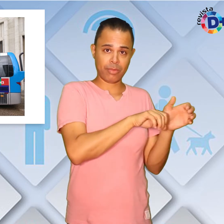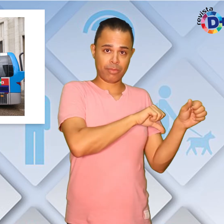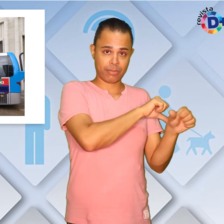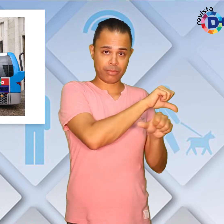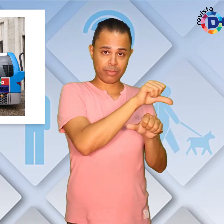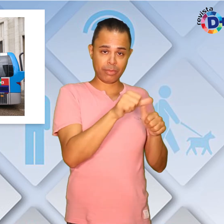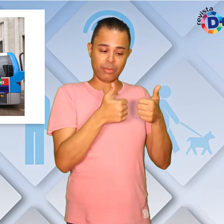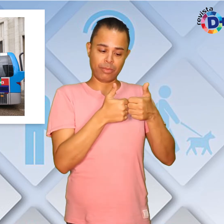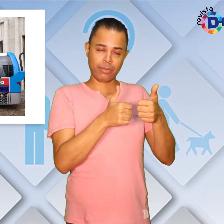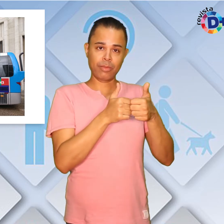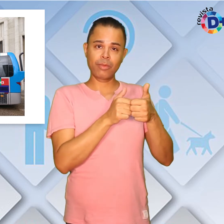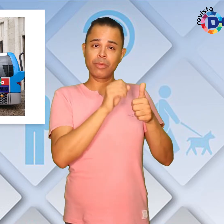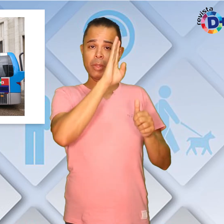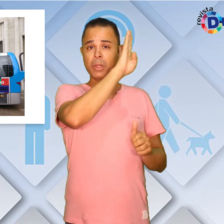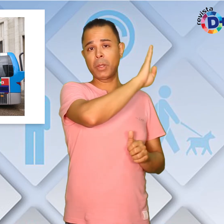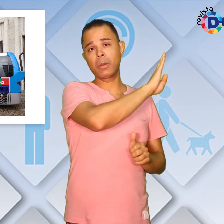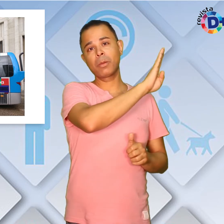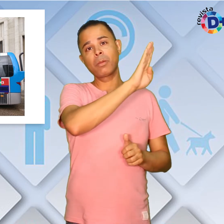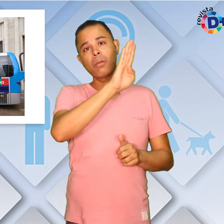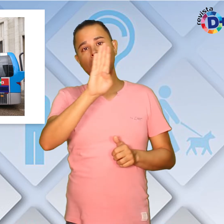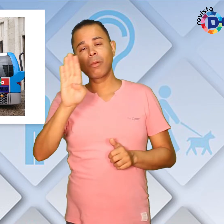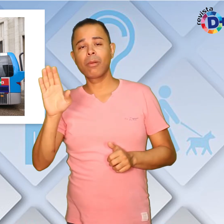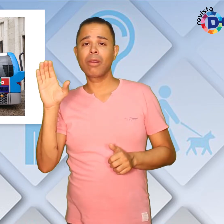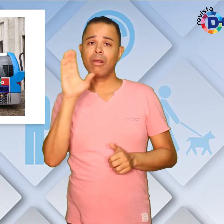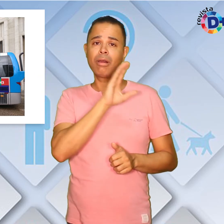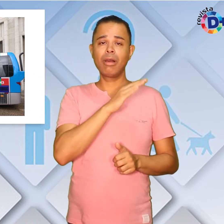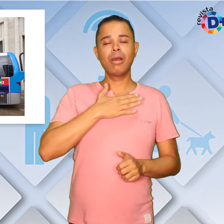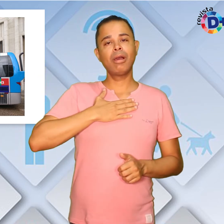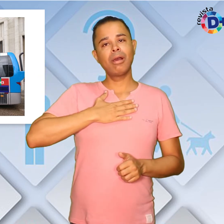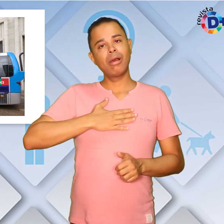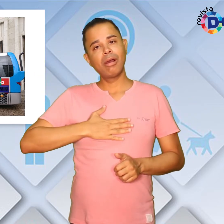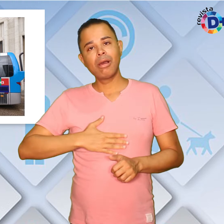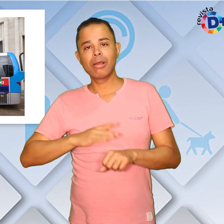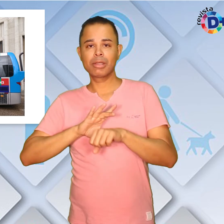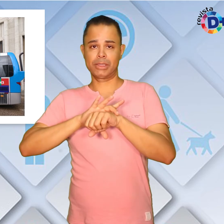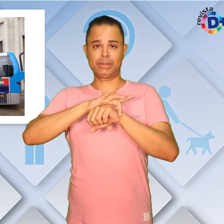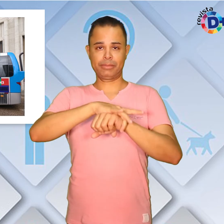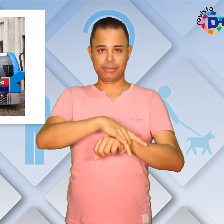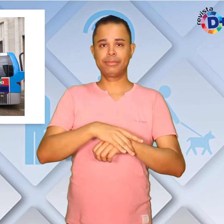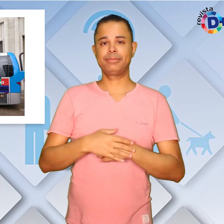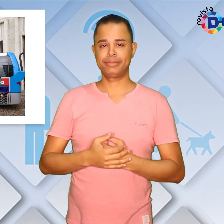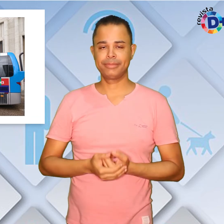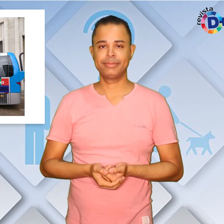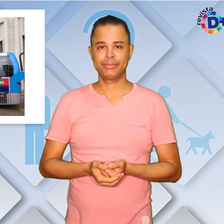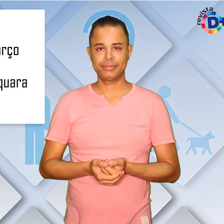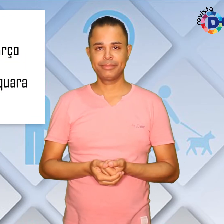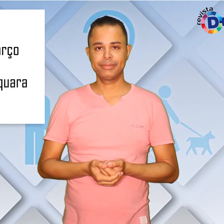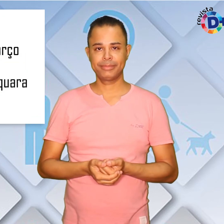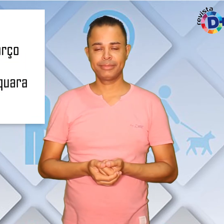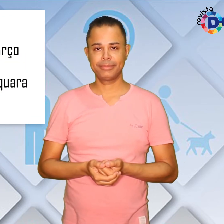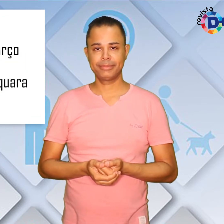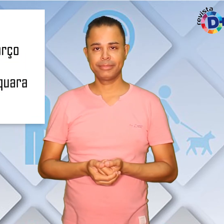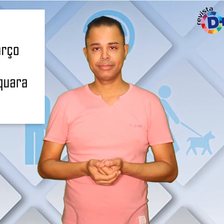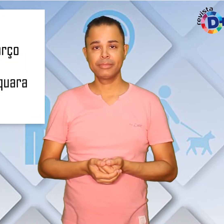mais rápida confortável e principalmente segura já a partir de